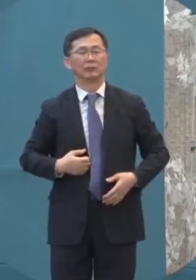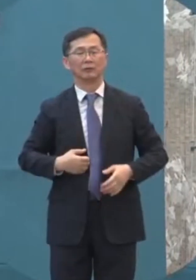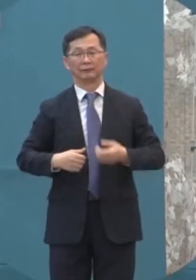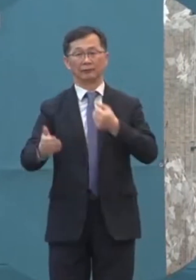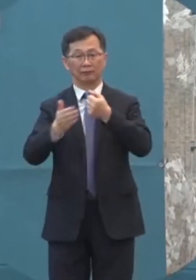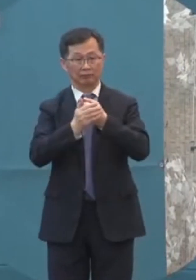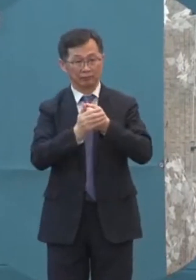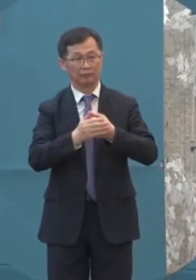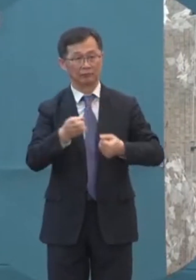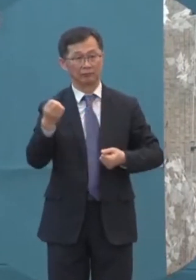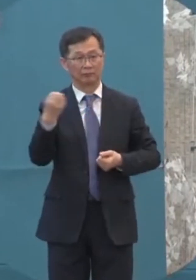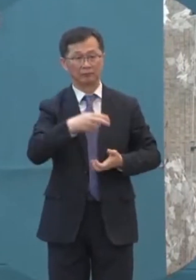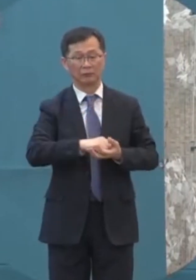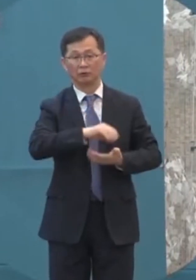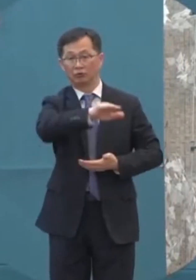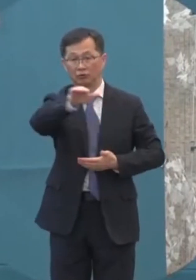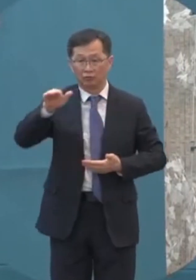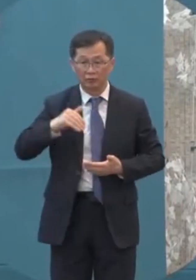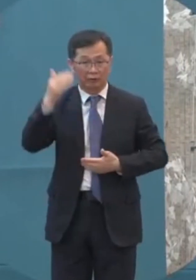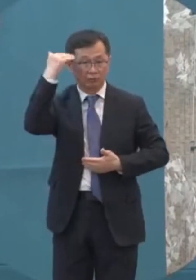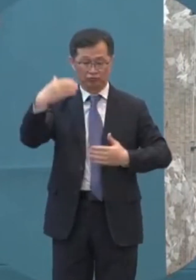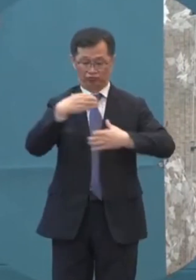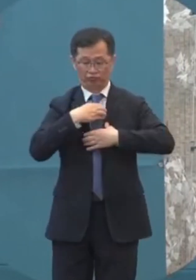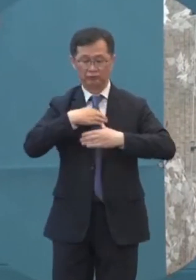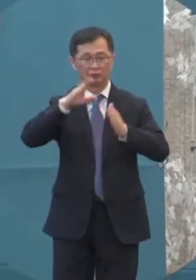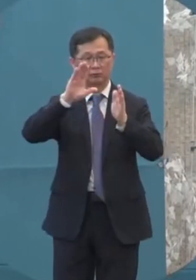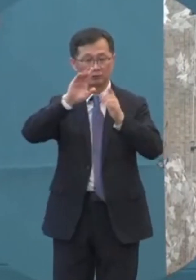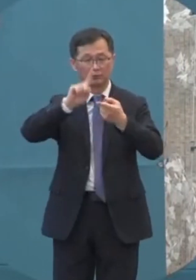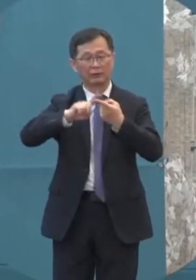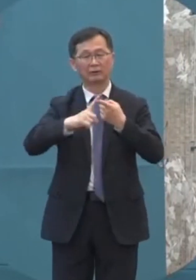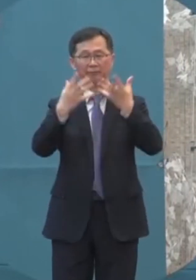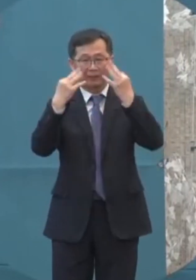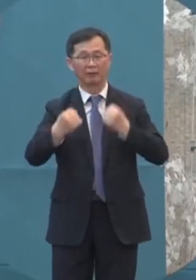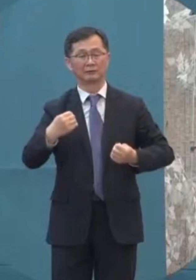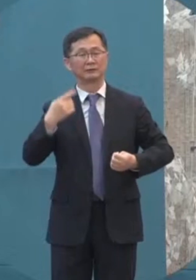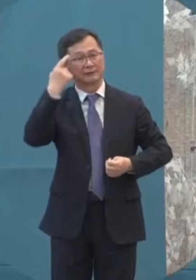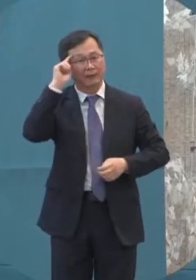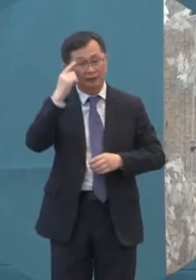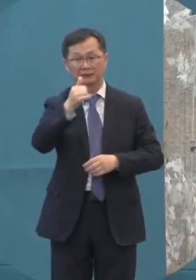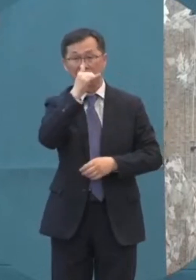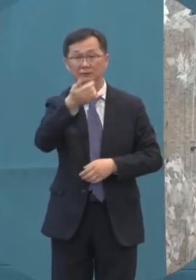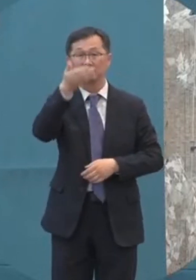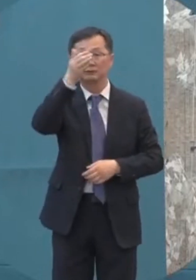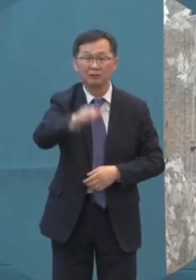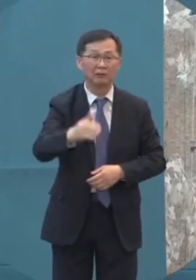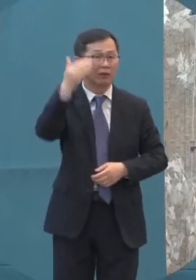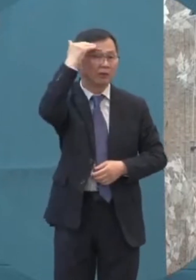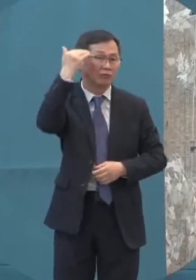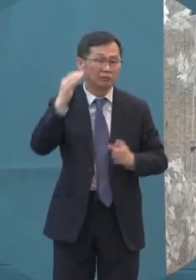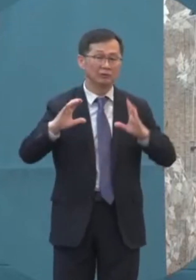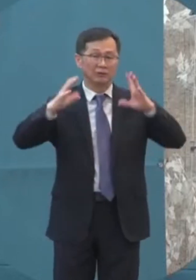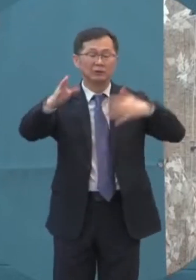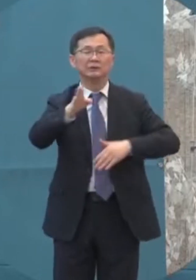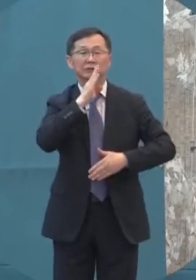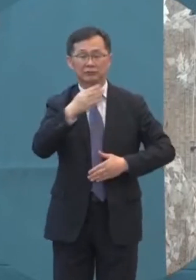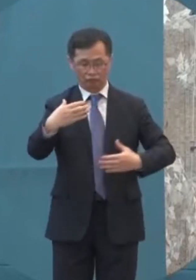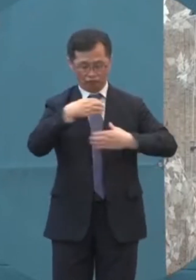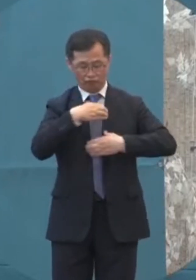그리고 대한민국의 위기에 대해서 참 많은 생각을 합니다마는 대한민국이 진정